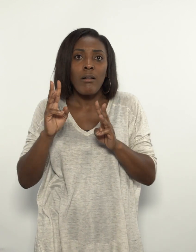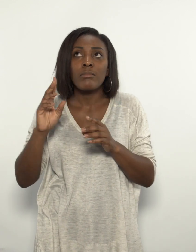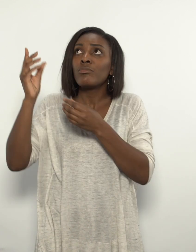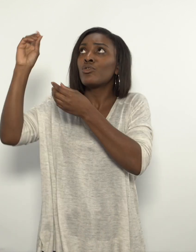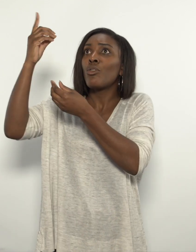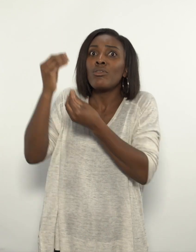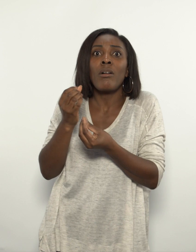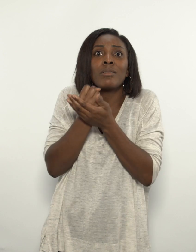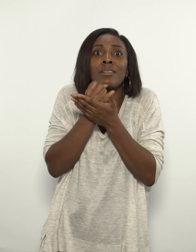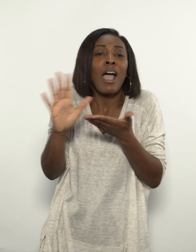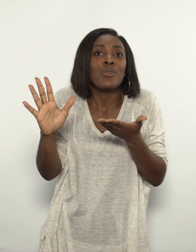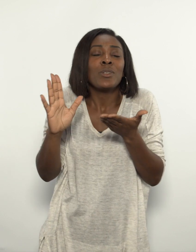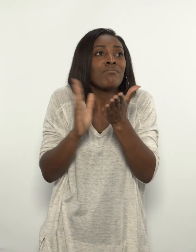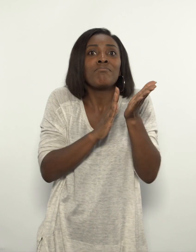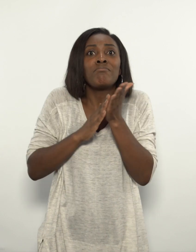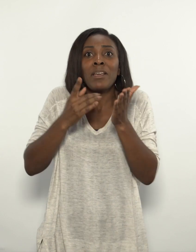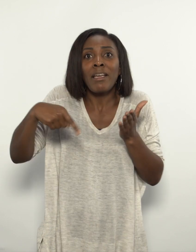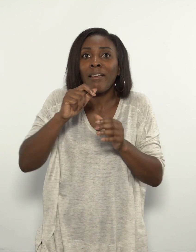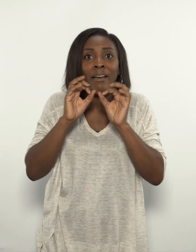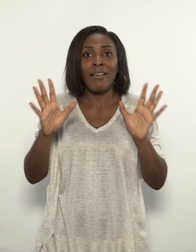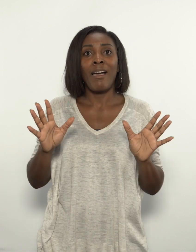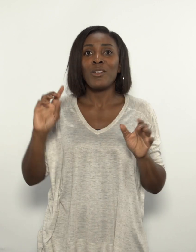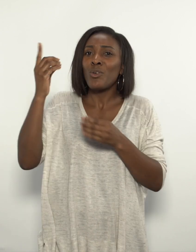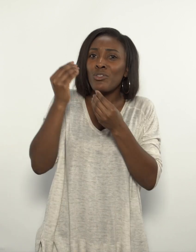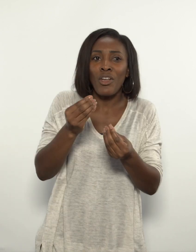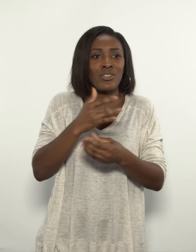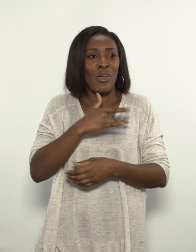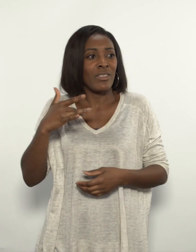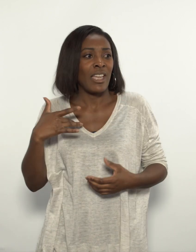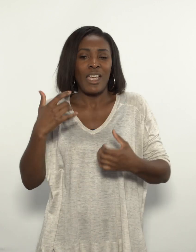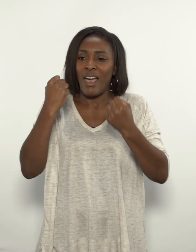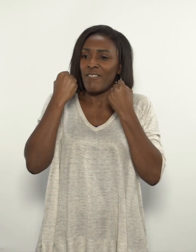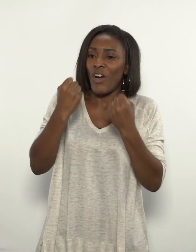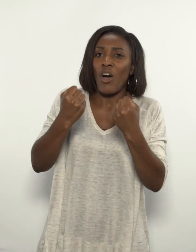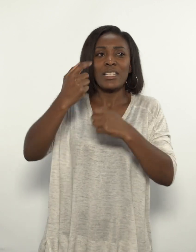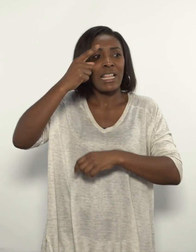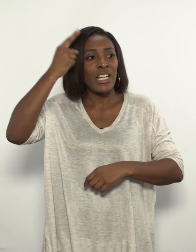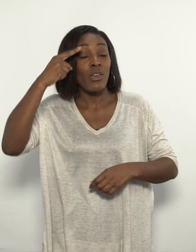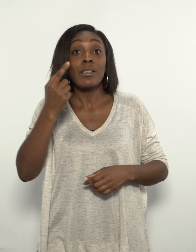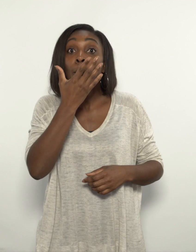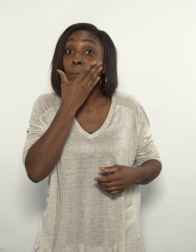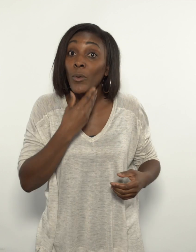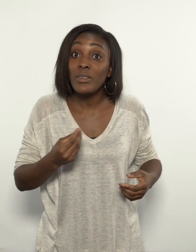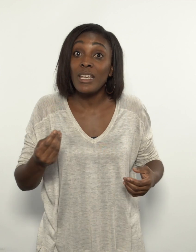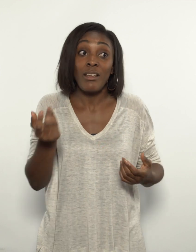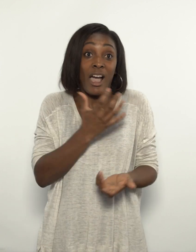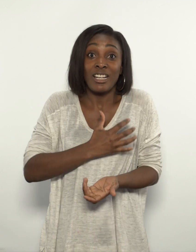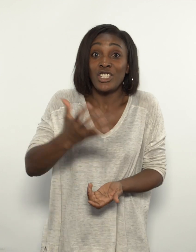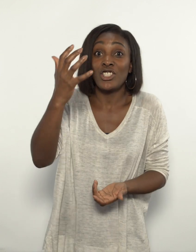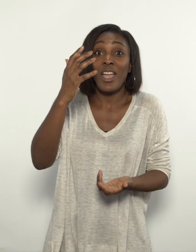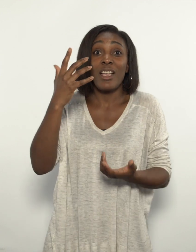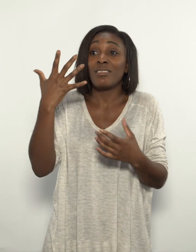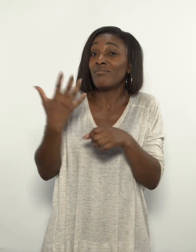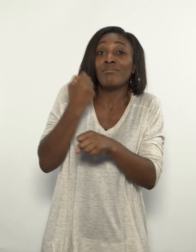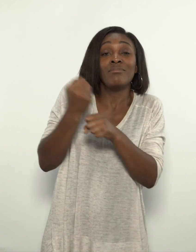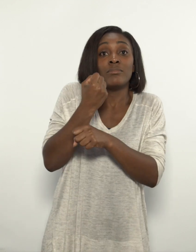faveur imméritée. Dieu donne la santé, la force, l'intelligence, des fois même la beauté, la prospérité et